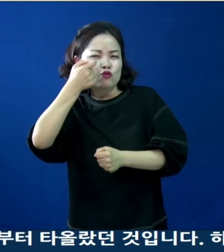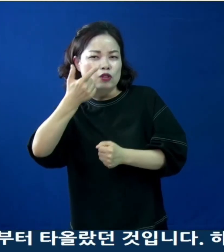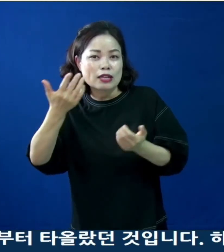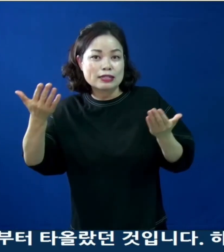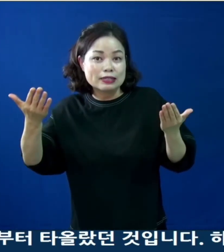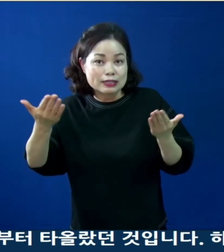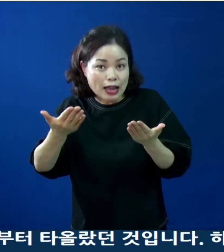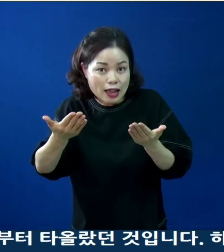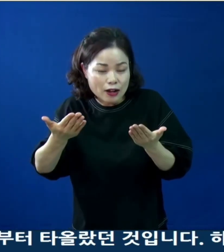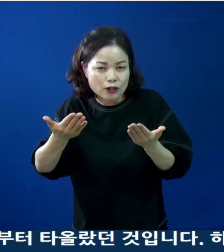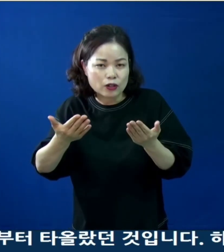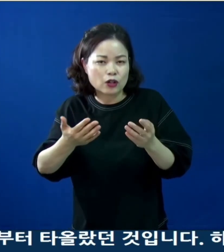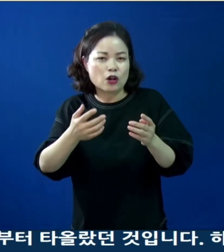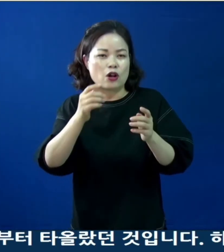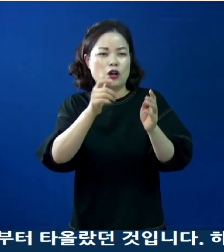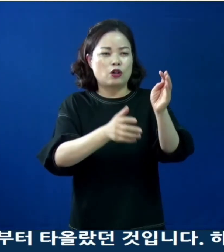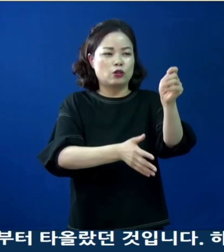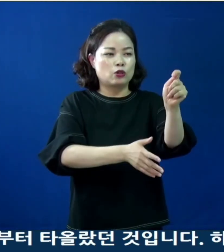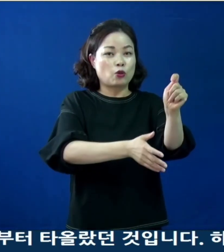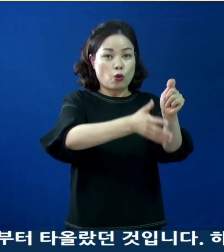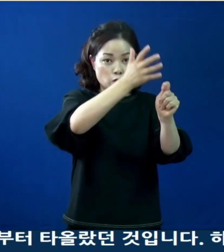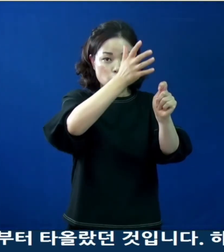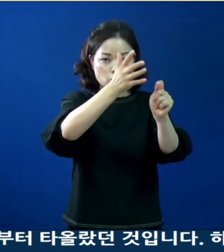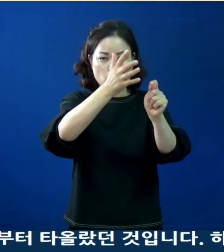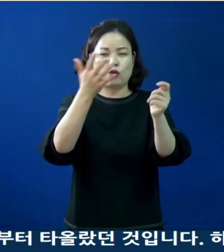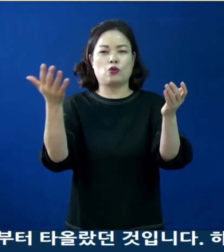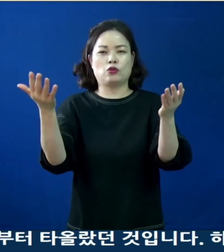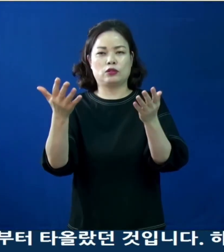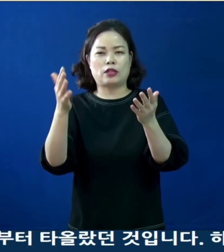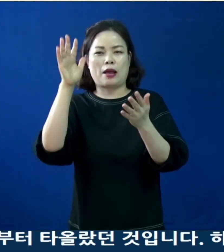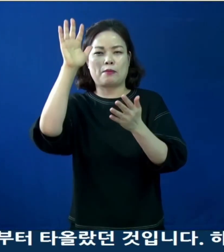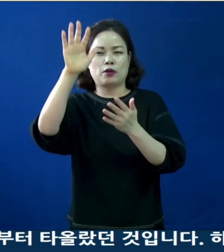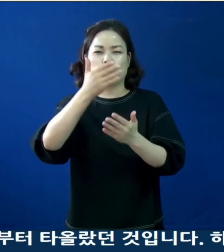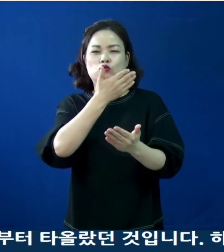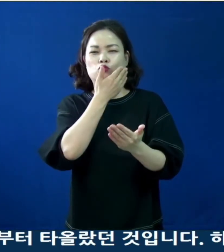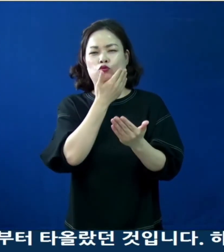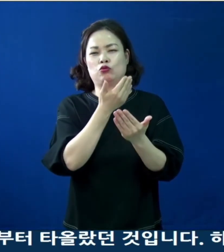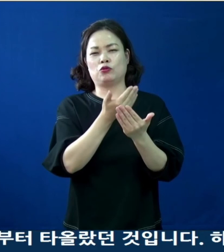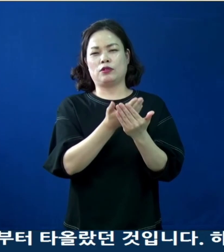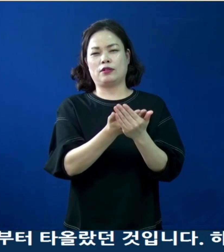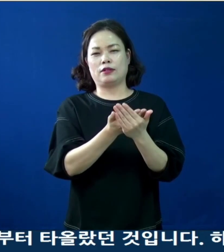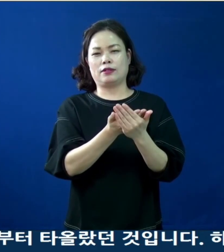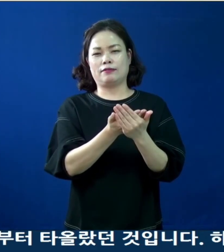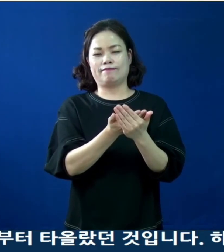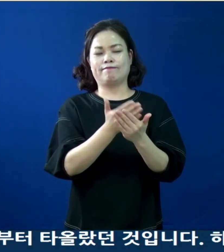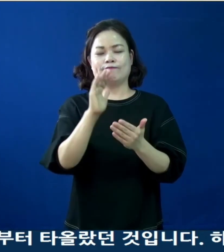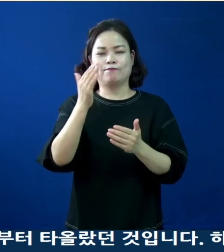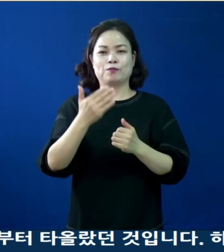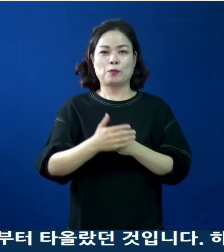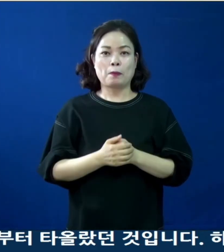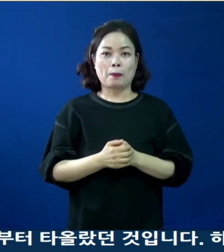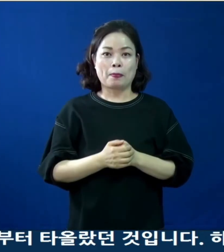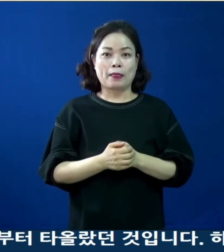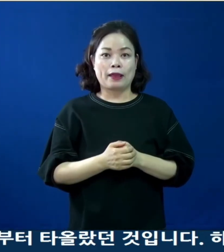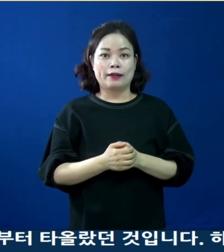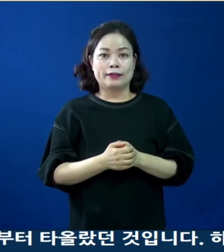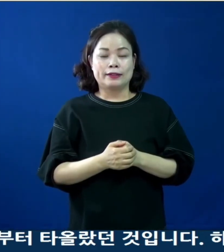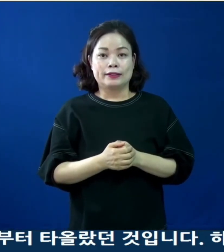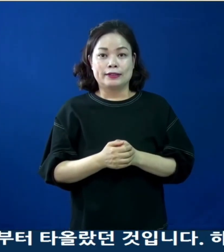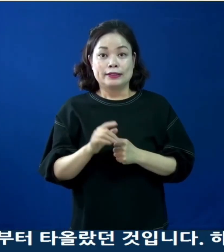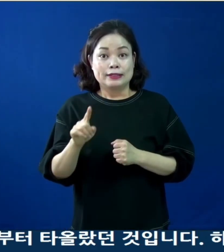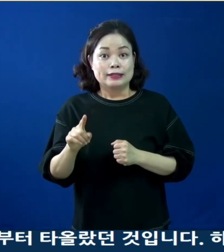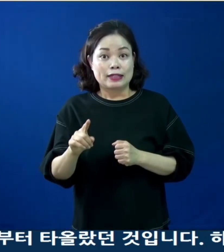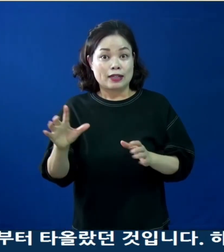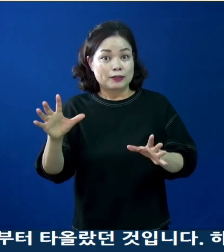하면서 고린도 교회가 앞으로 바울 사역에 굉장히 중요한 베이스가 됩니다. 자,